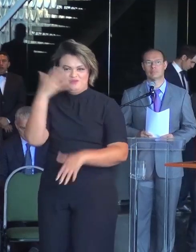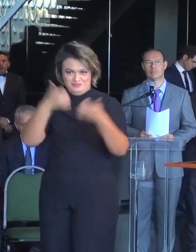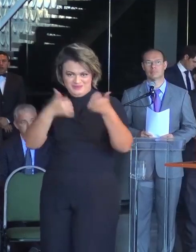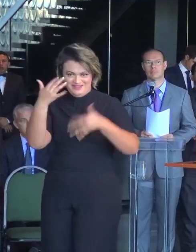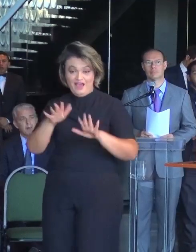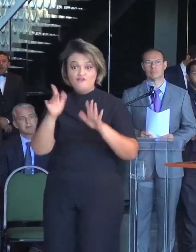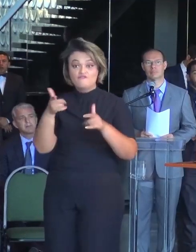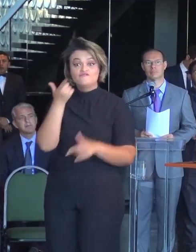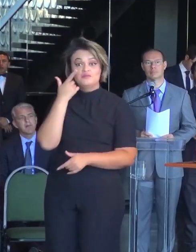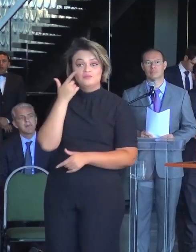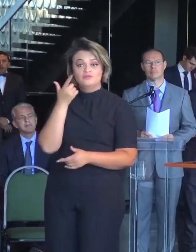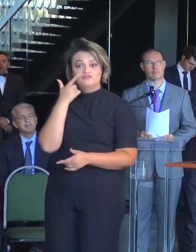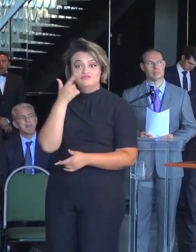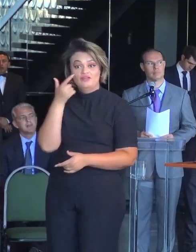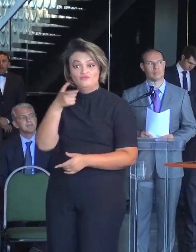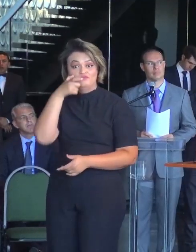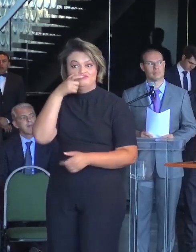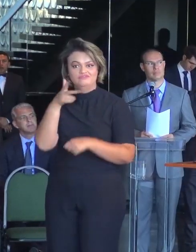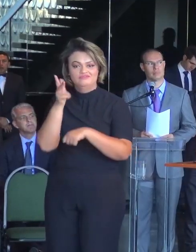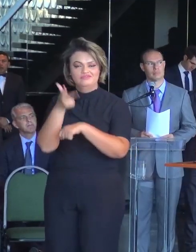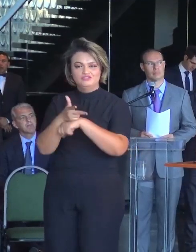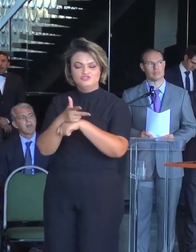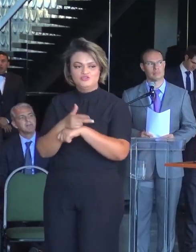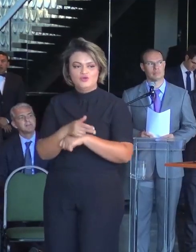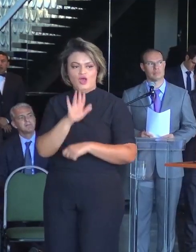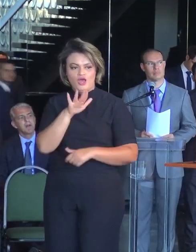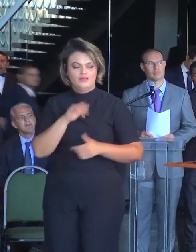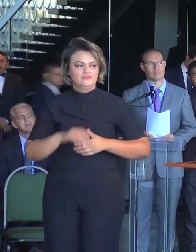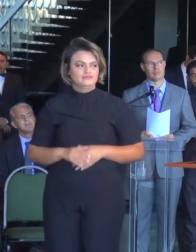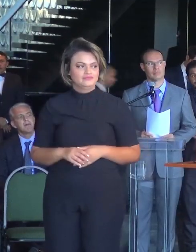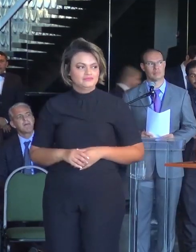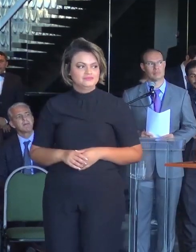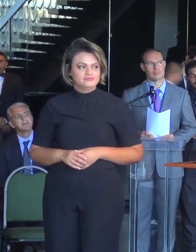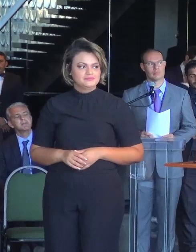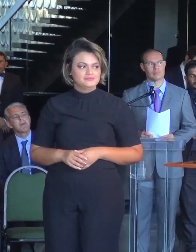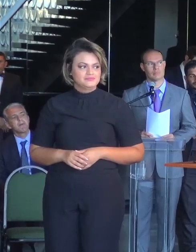falar é nós podermos assistir.